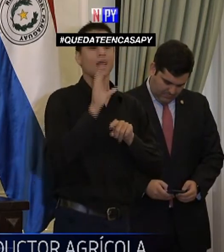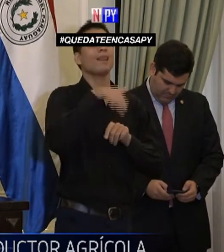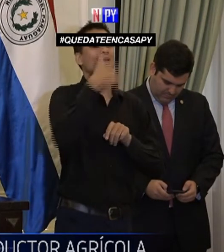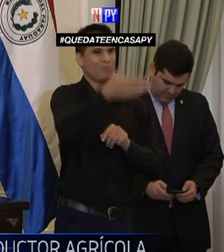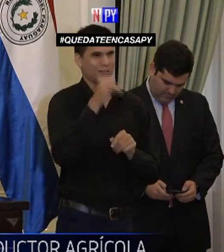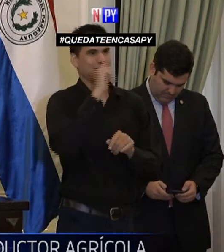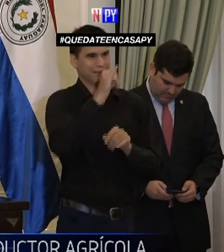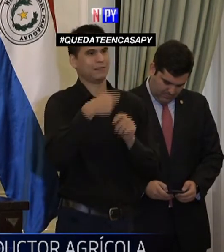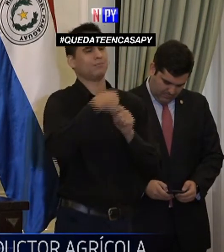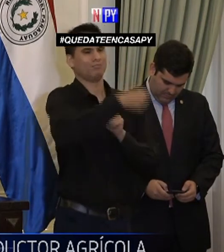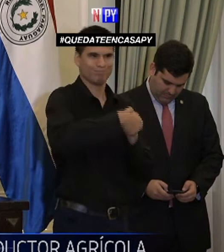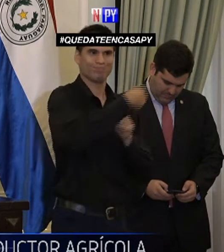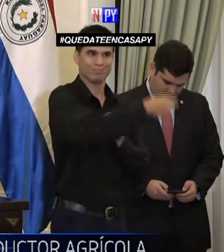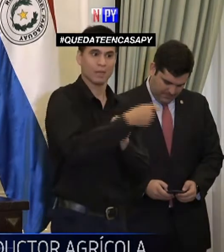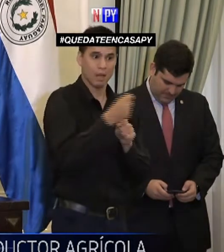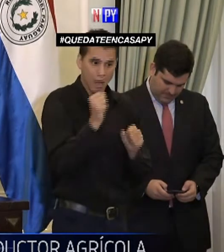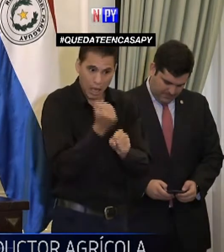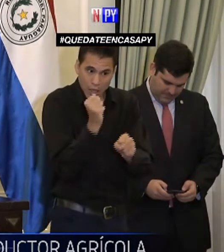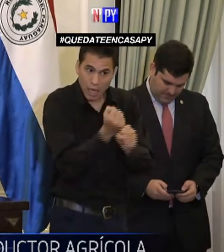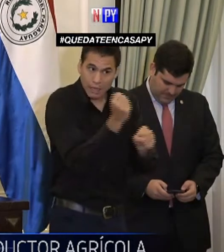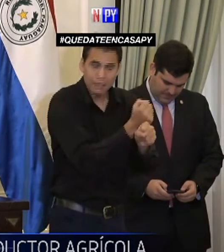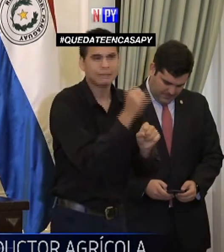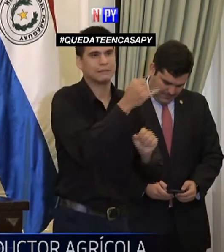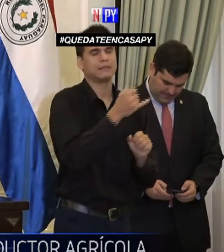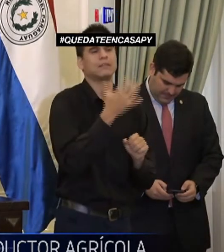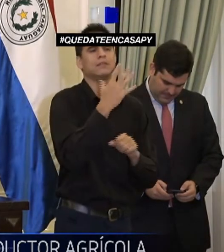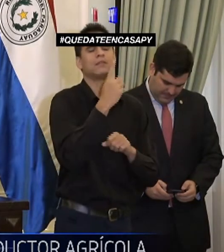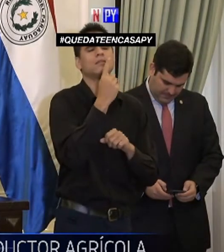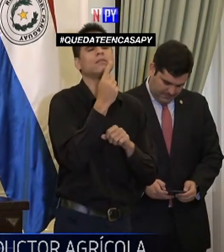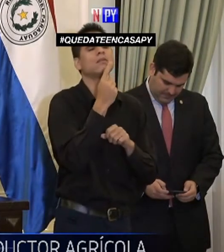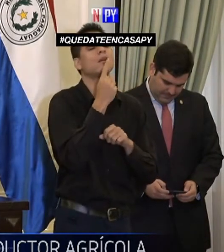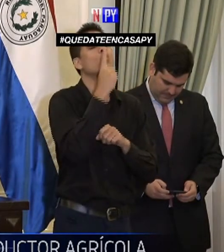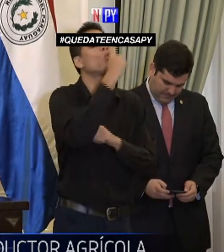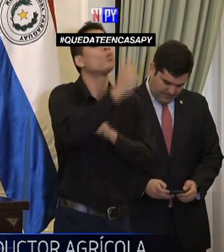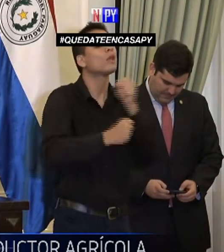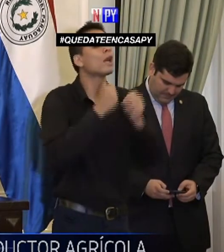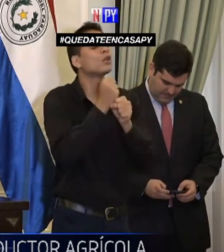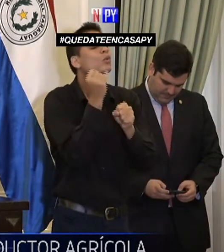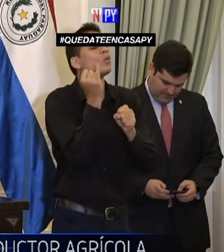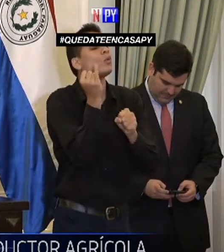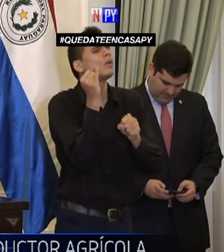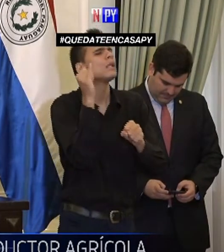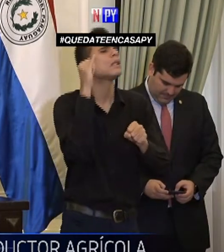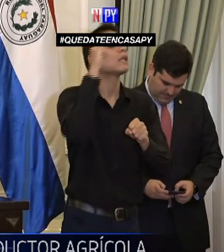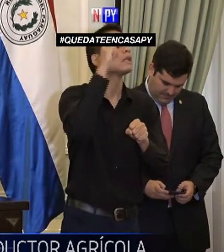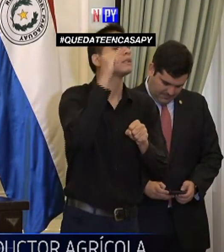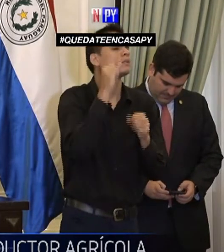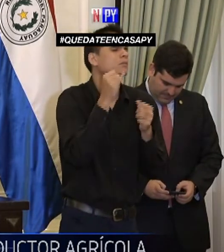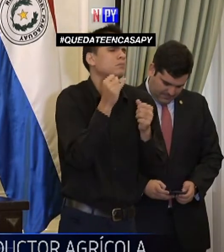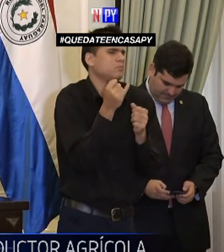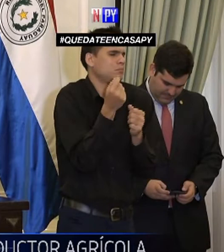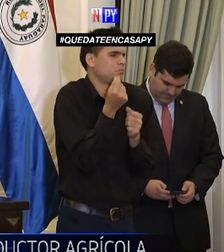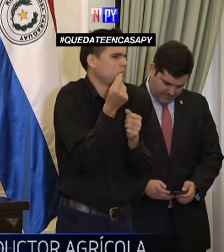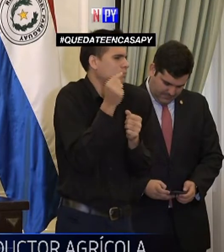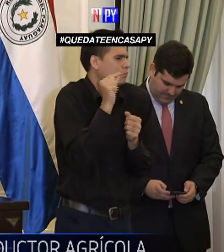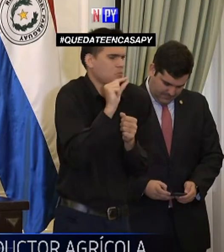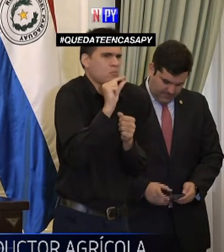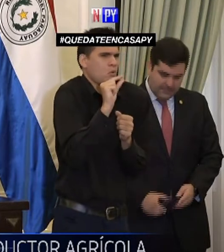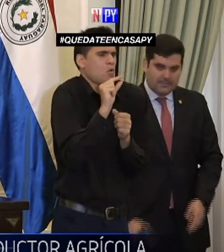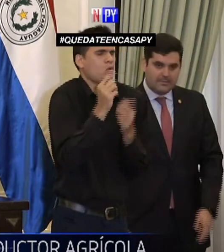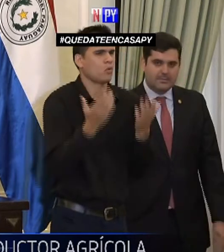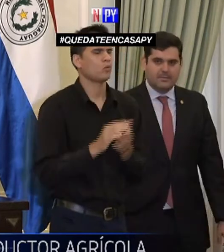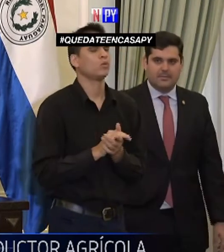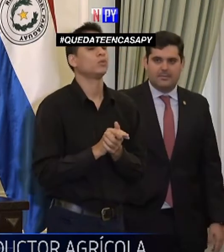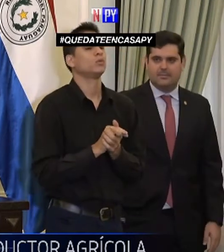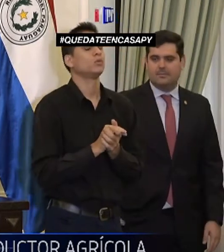del 8% anual, realmente tasas que en el mercado prácticamente no existen, con